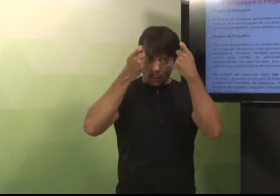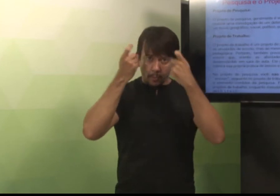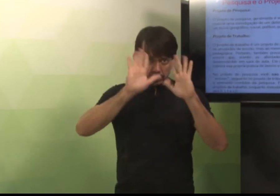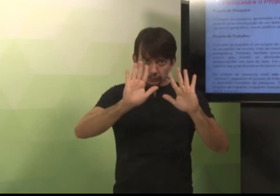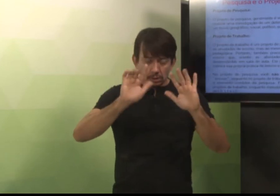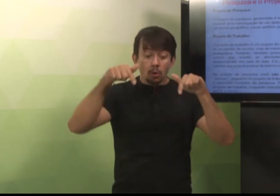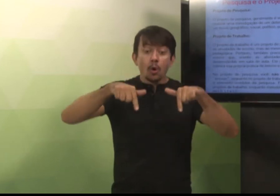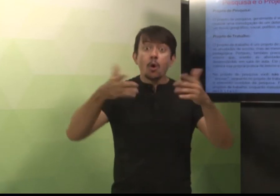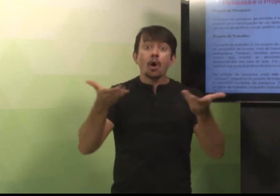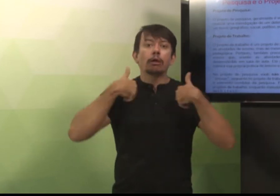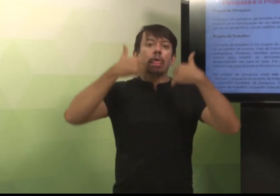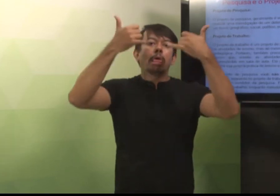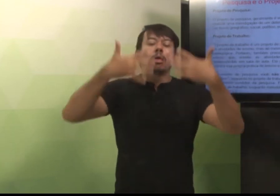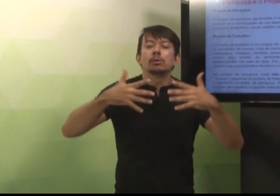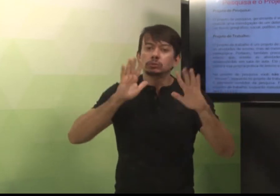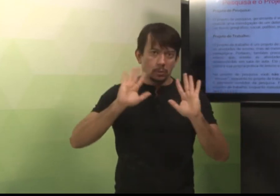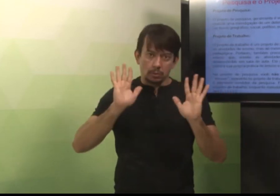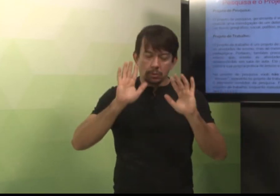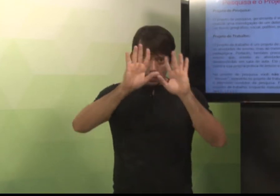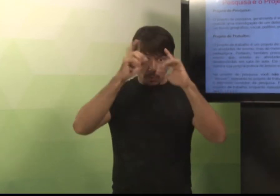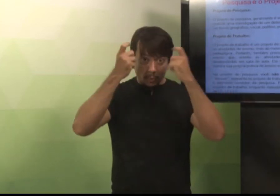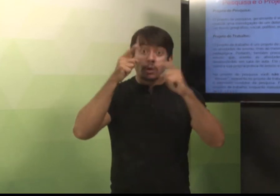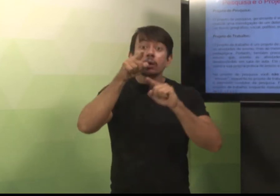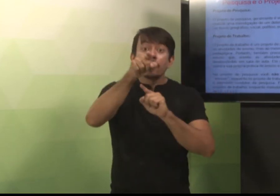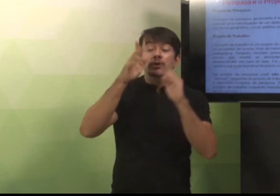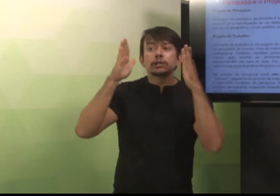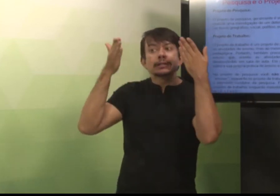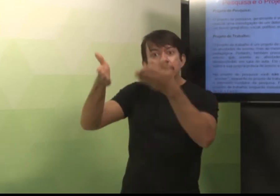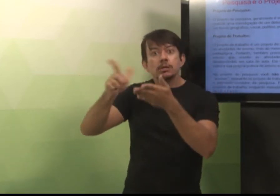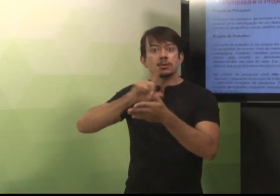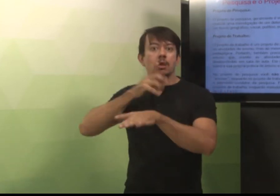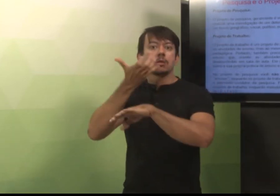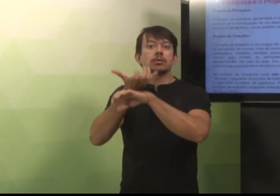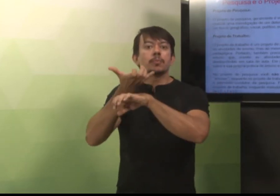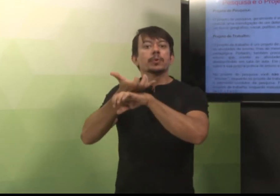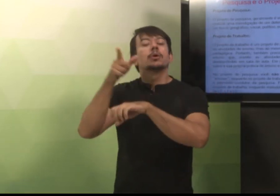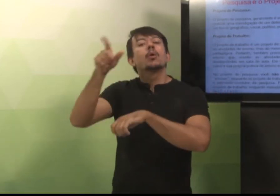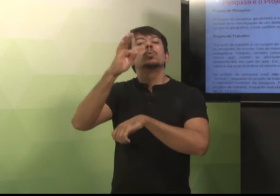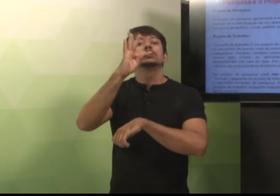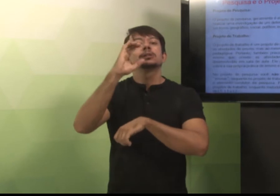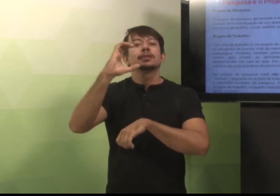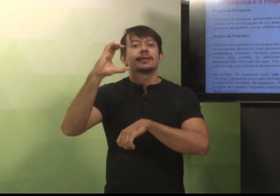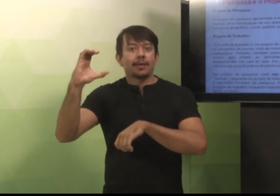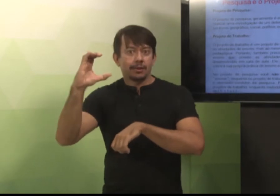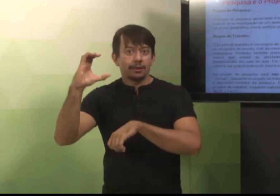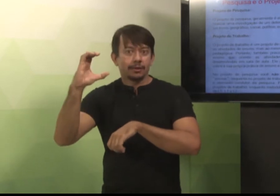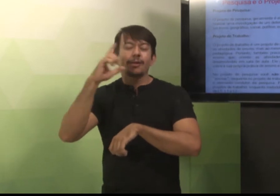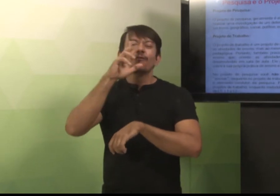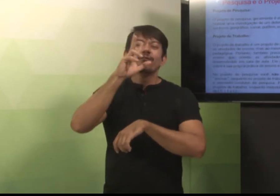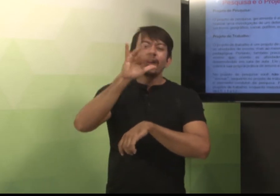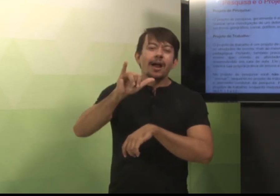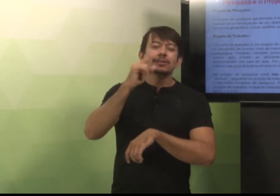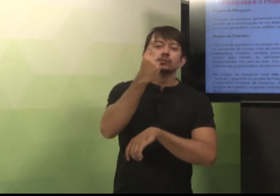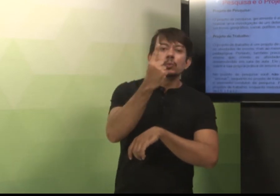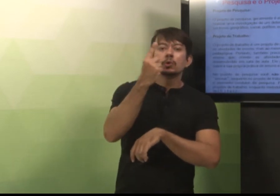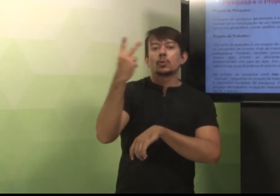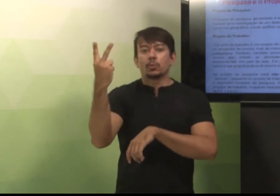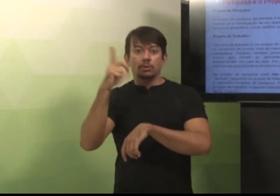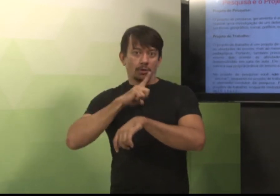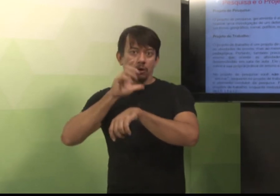haverá uma explicação, não precise se preocupar, eu não vou explicar agora, porque isso é o foco da disciplina de TCC, que terá TCC